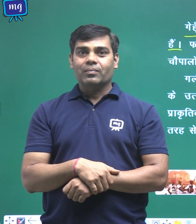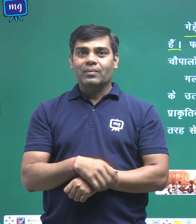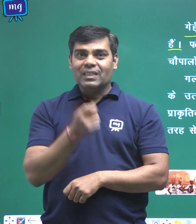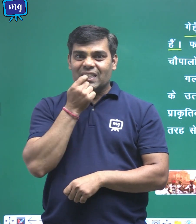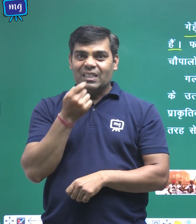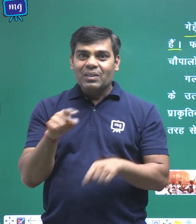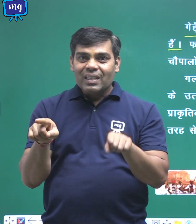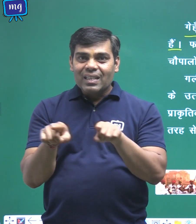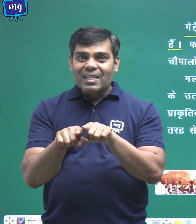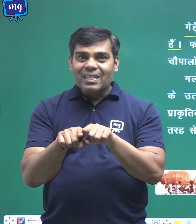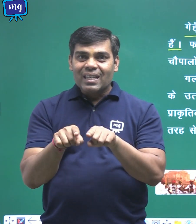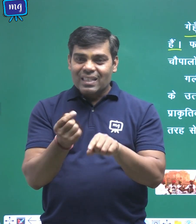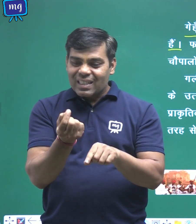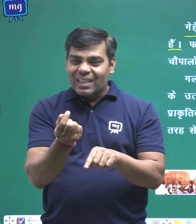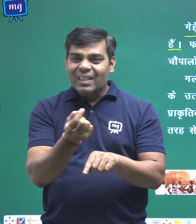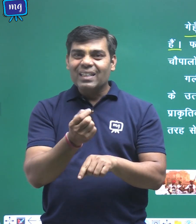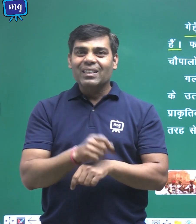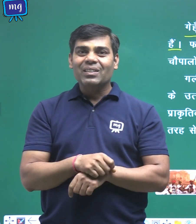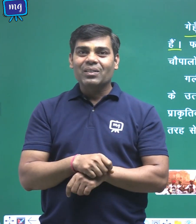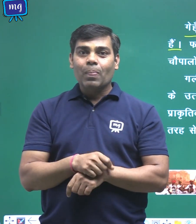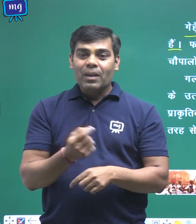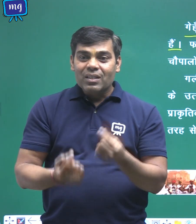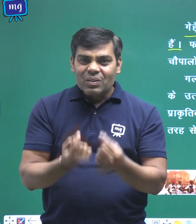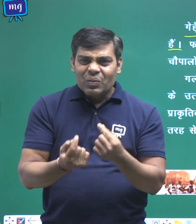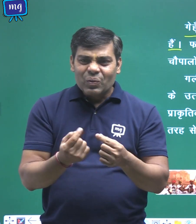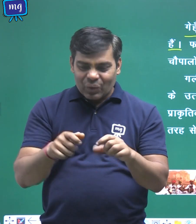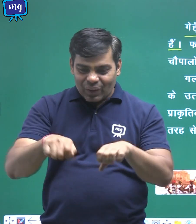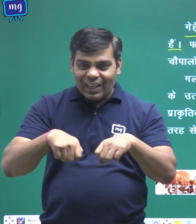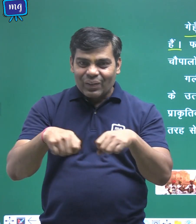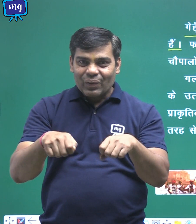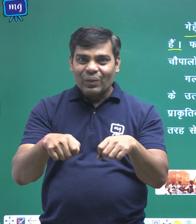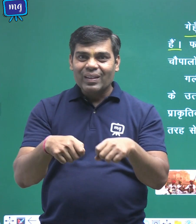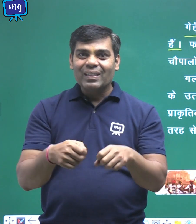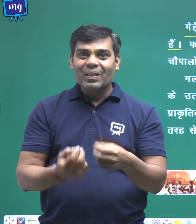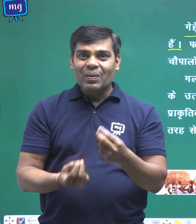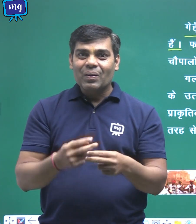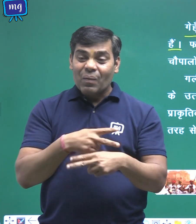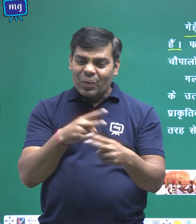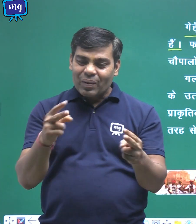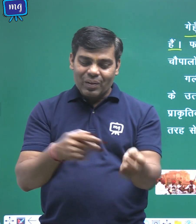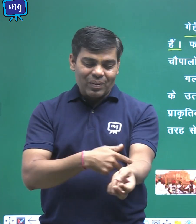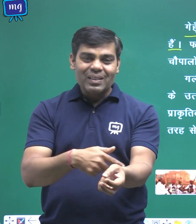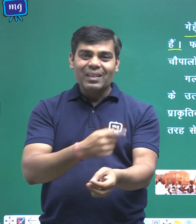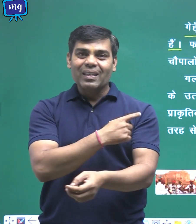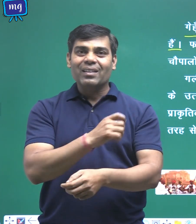मोती जैसे दाने जो गेहूं के हैं दिखाई दे रहे हैं।